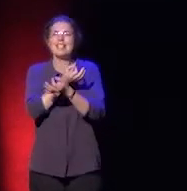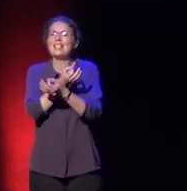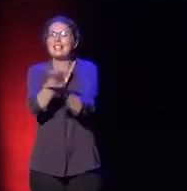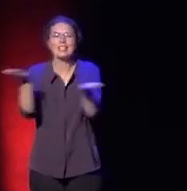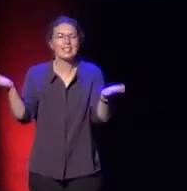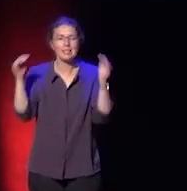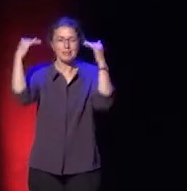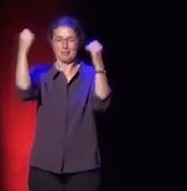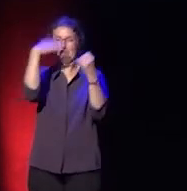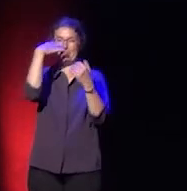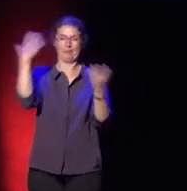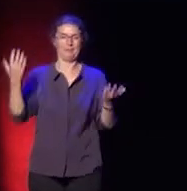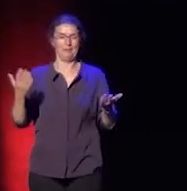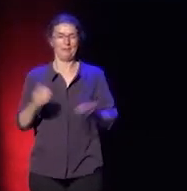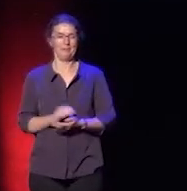oder wenig.